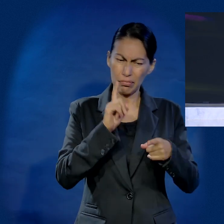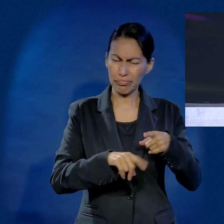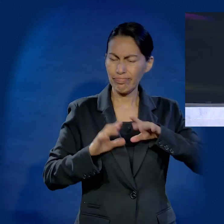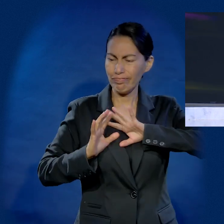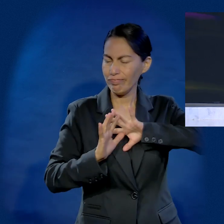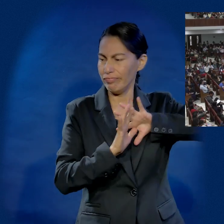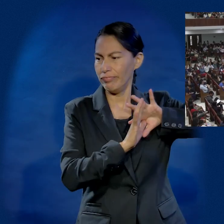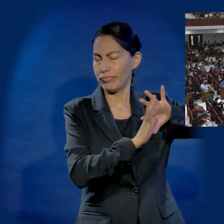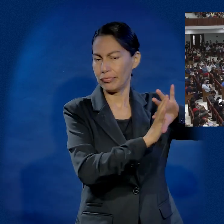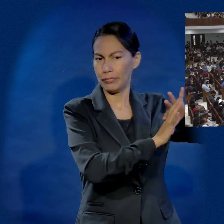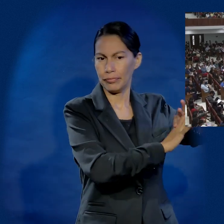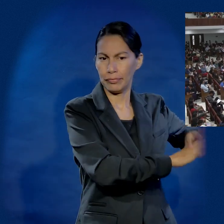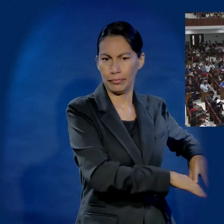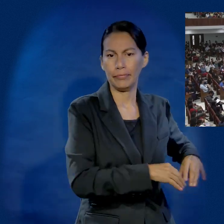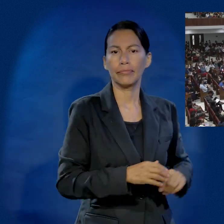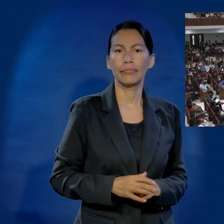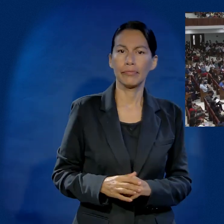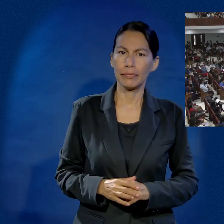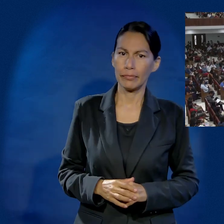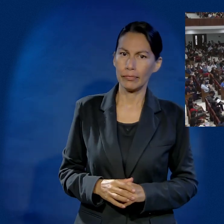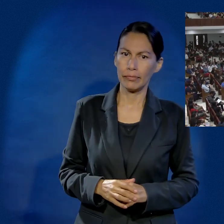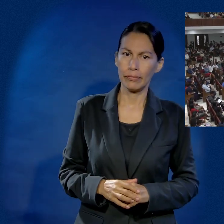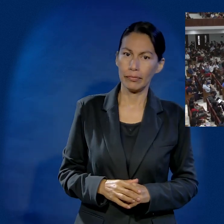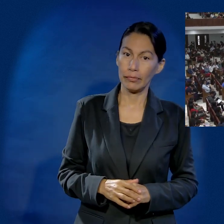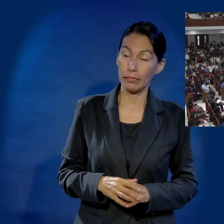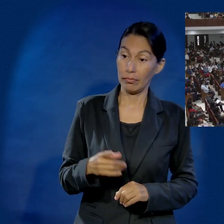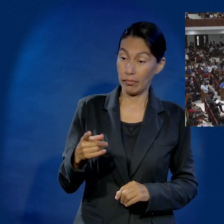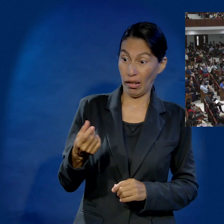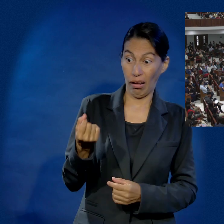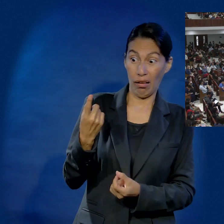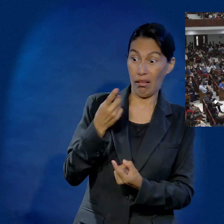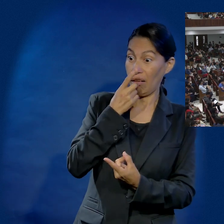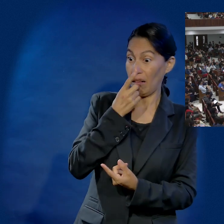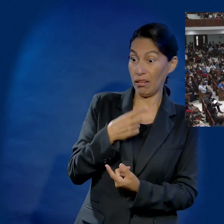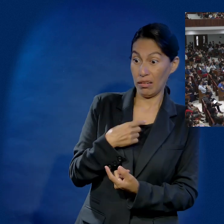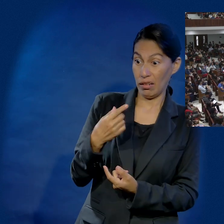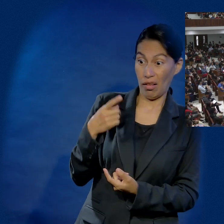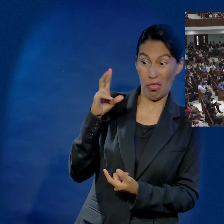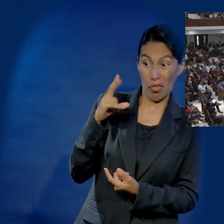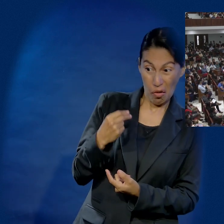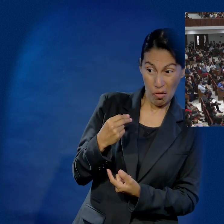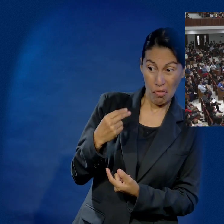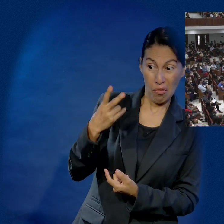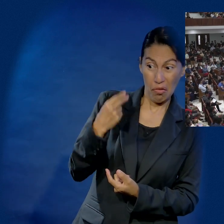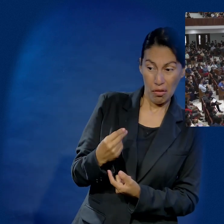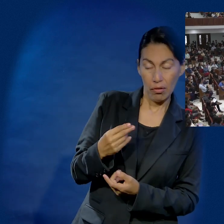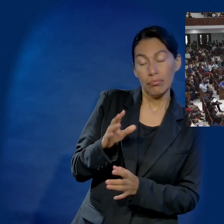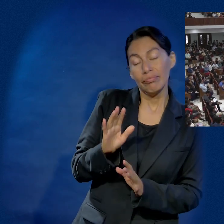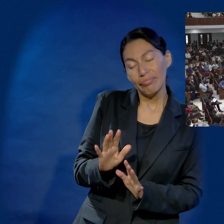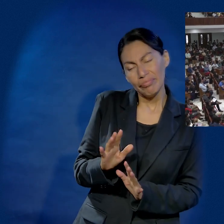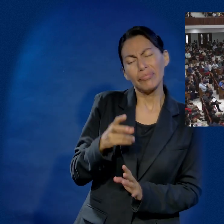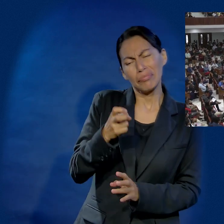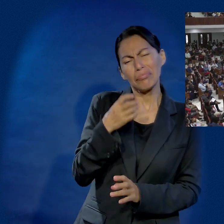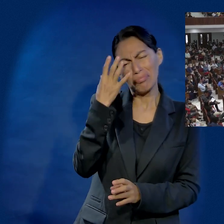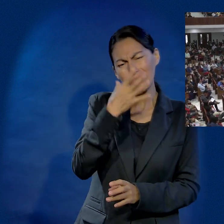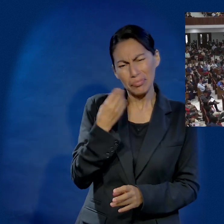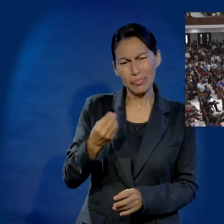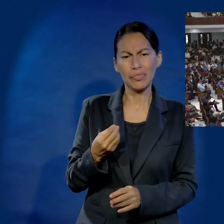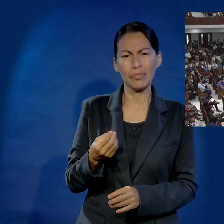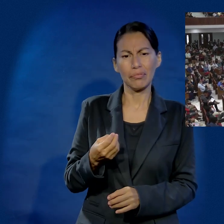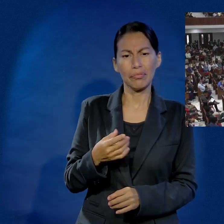miedo, quítatelo. Ser bateado es hermoso. Te lo dice alguien que lo ha